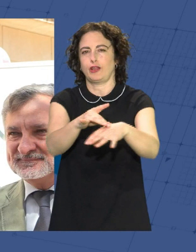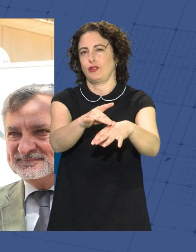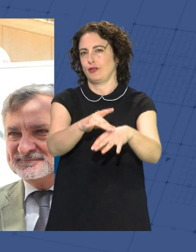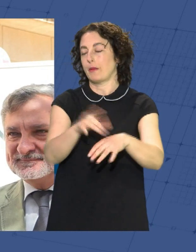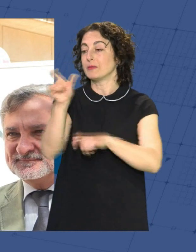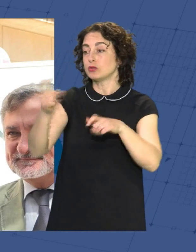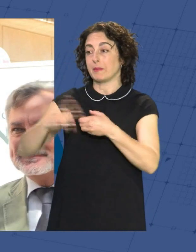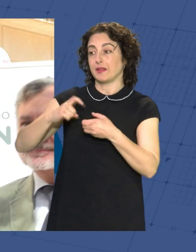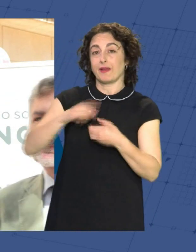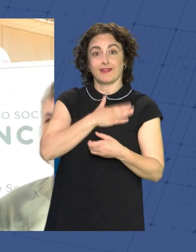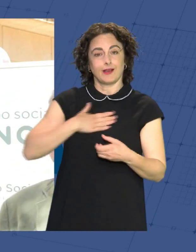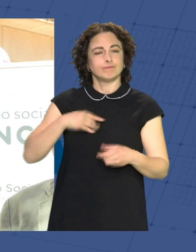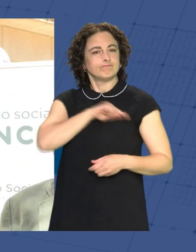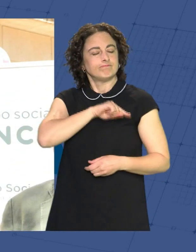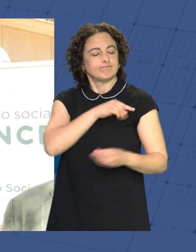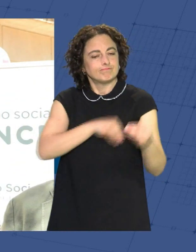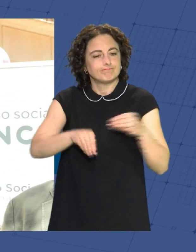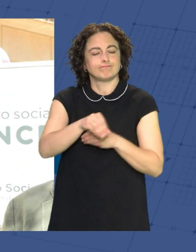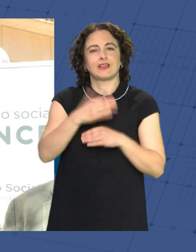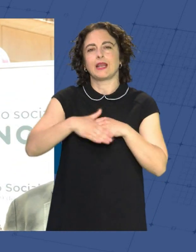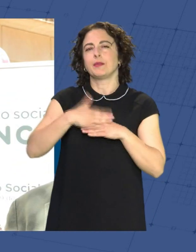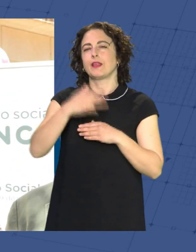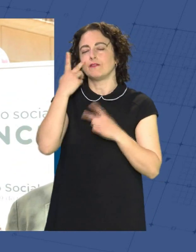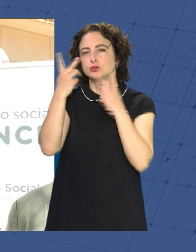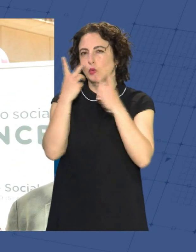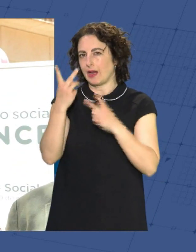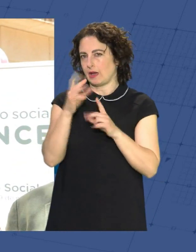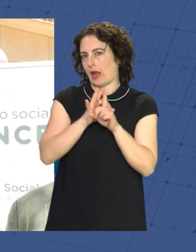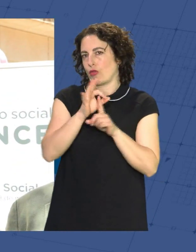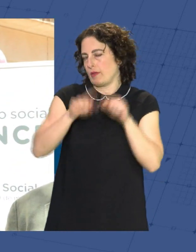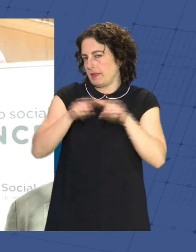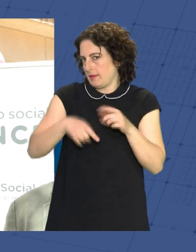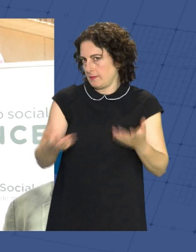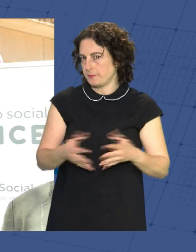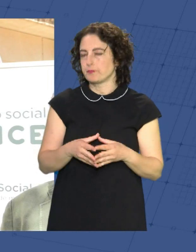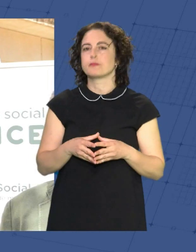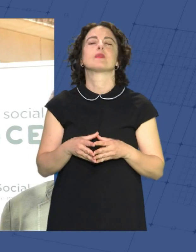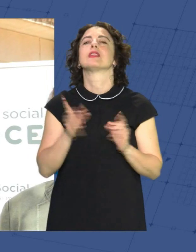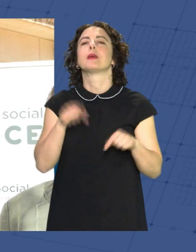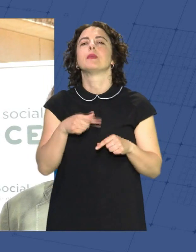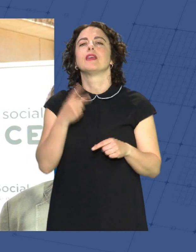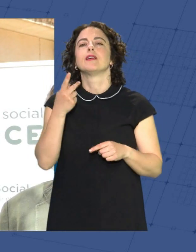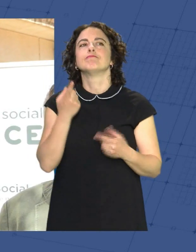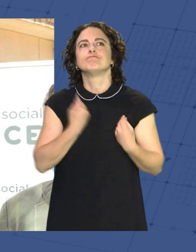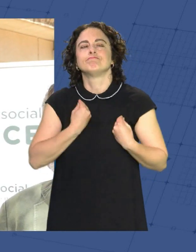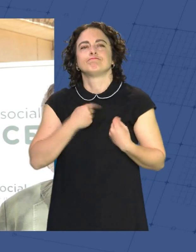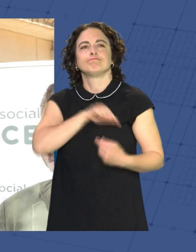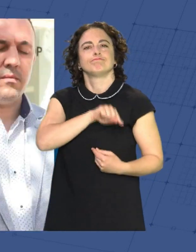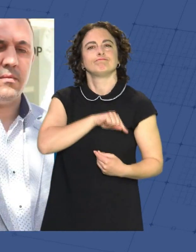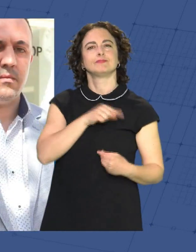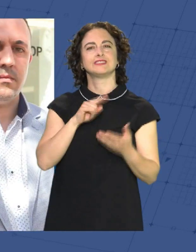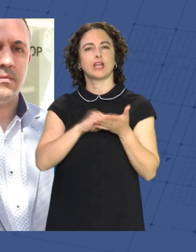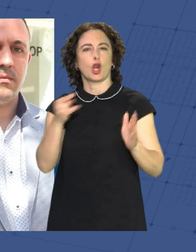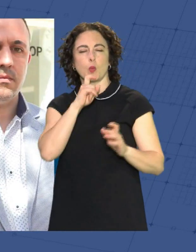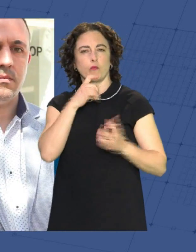lo deseen pueden vivenciar la limitación visual de algún grado y vivir también cómo funciona esa tecnología.